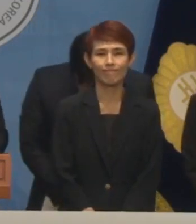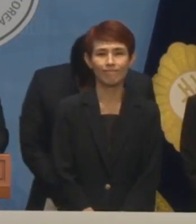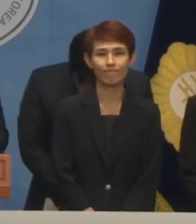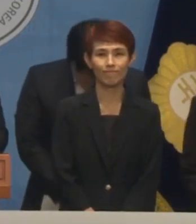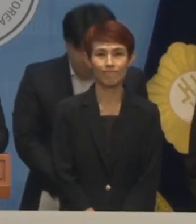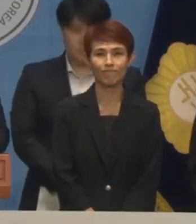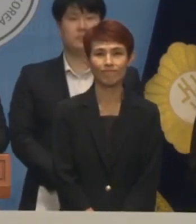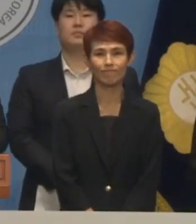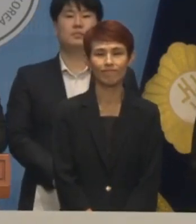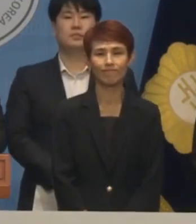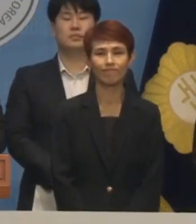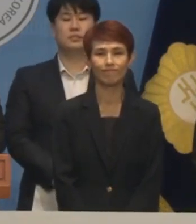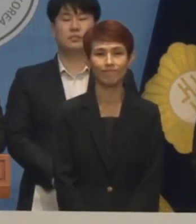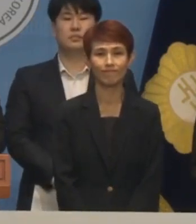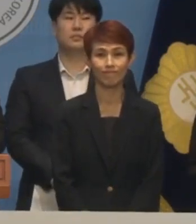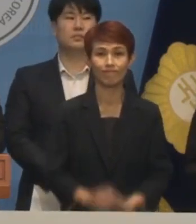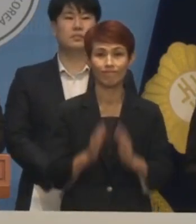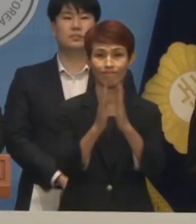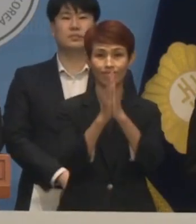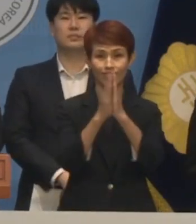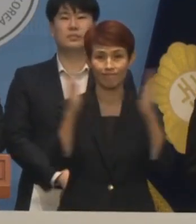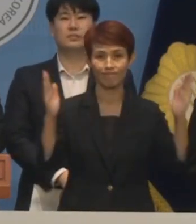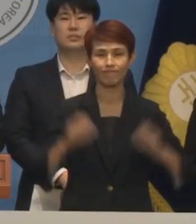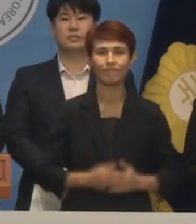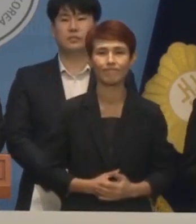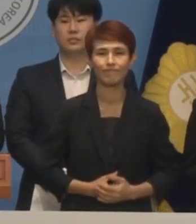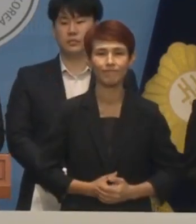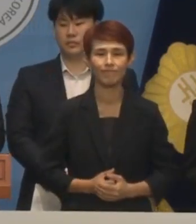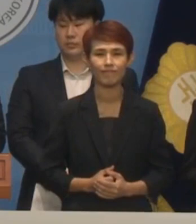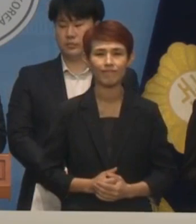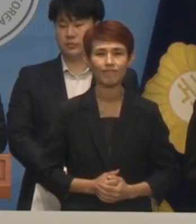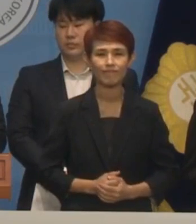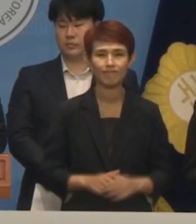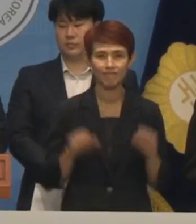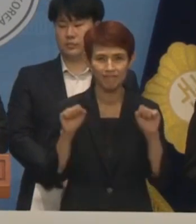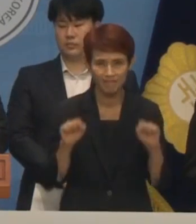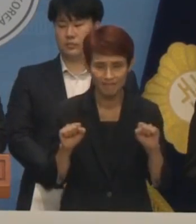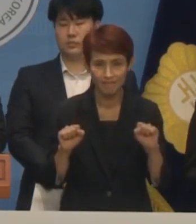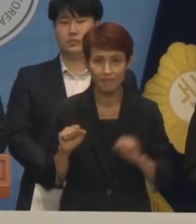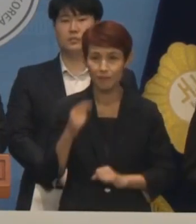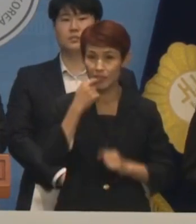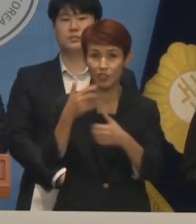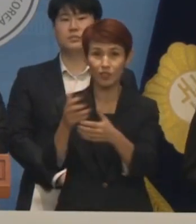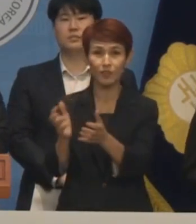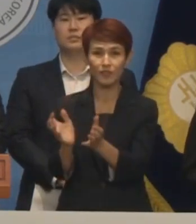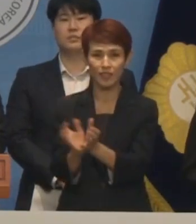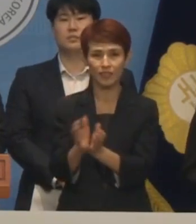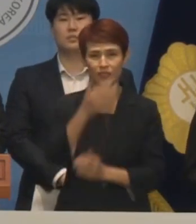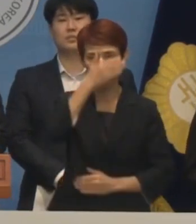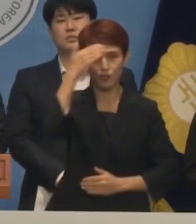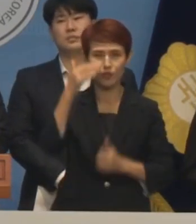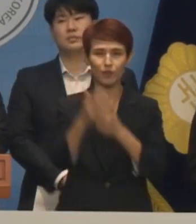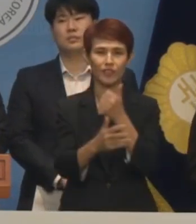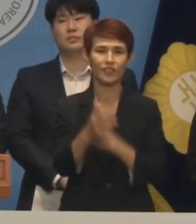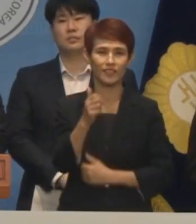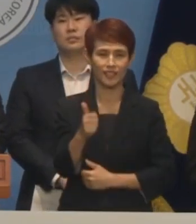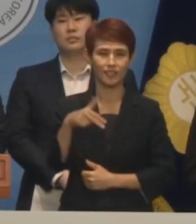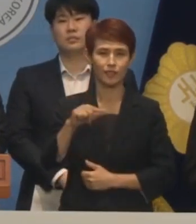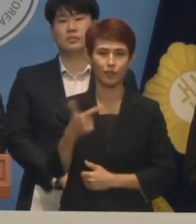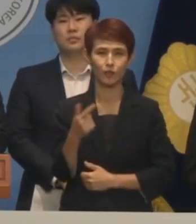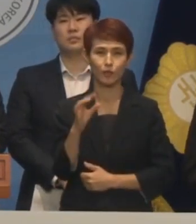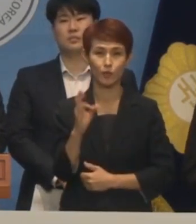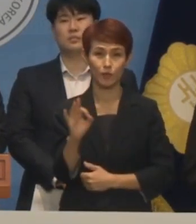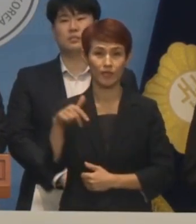네. 기자회견 시작하도록 하겠습니다. 네, 안녕하십니까. 더불어민주당 경북 청년위원장 전용기